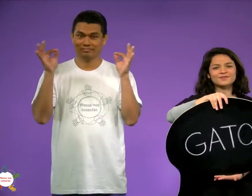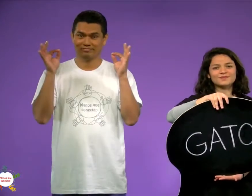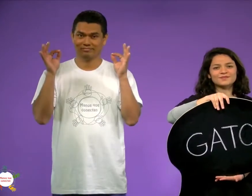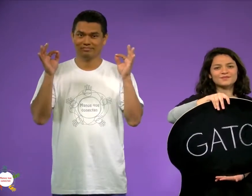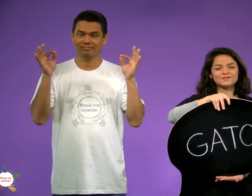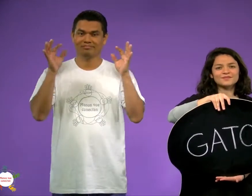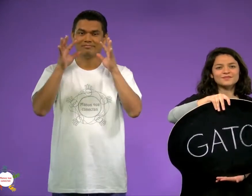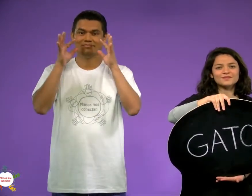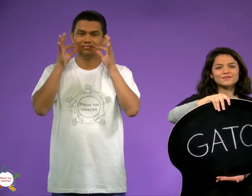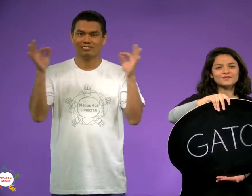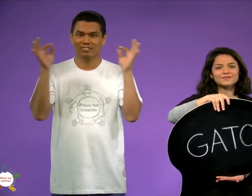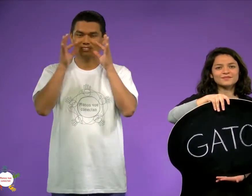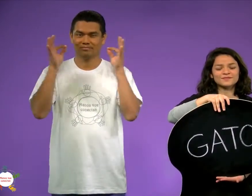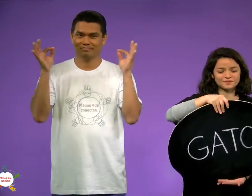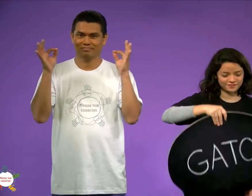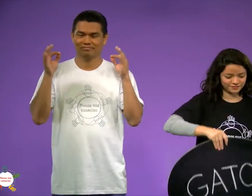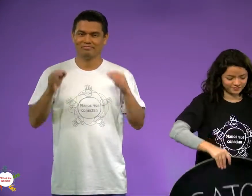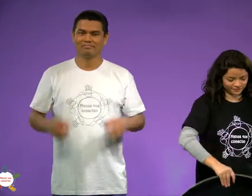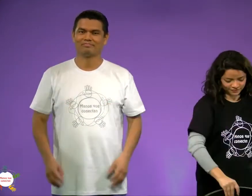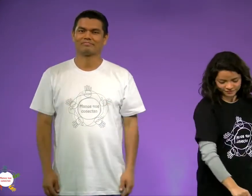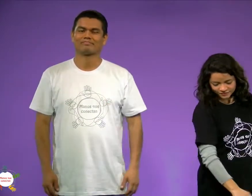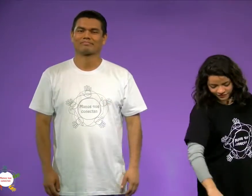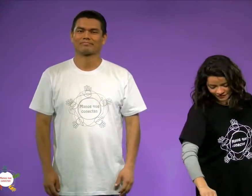Gato. Gato.